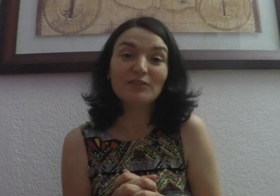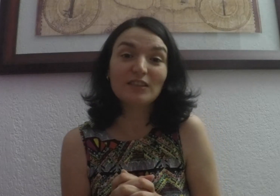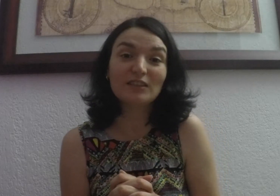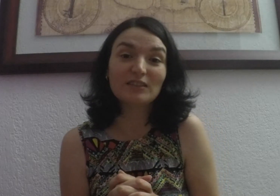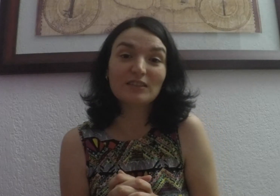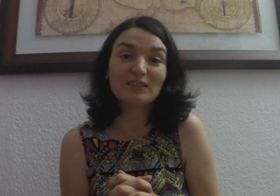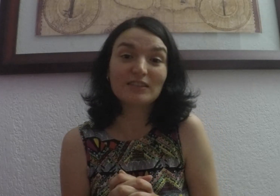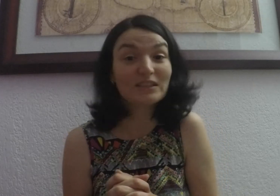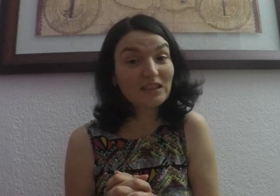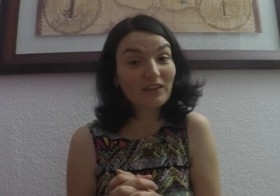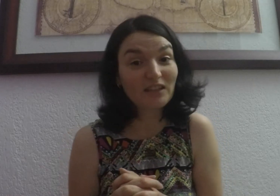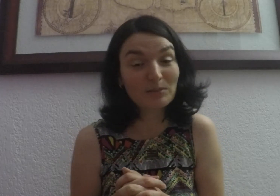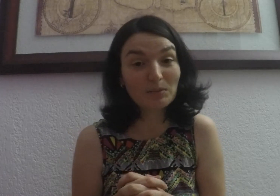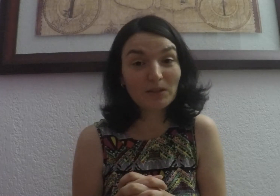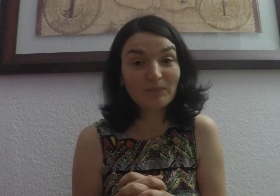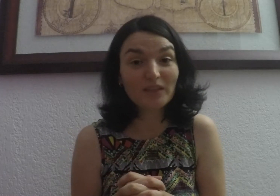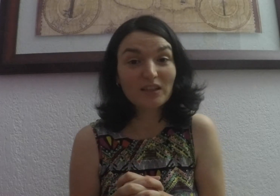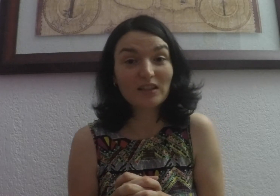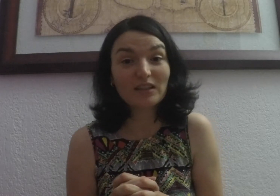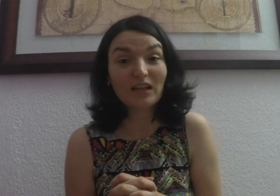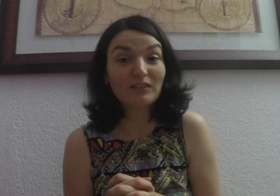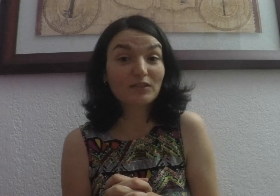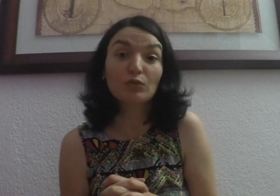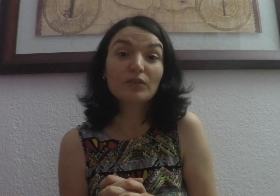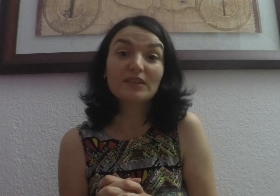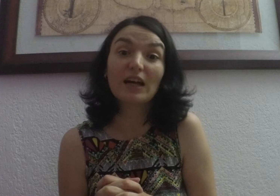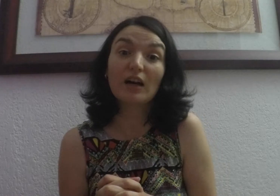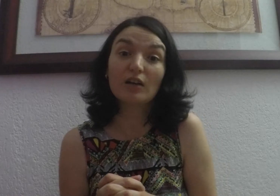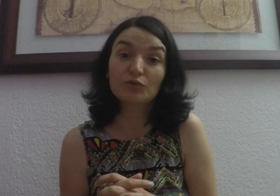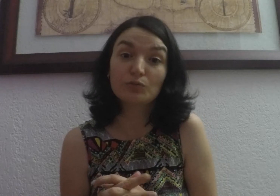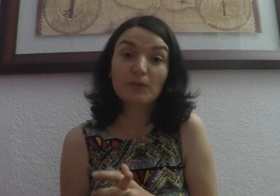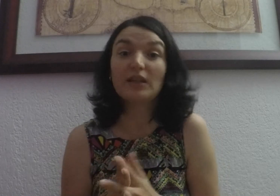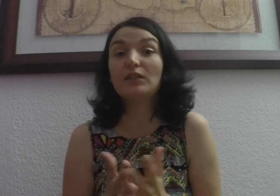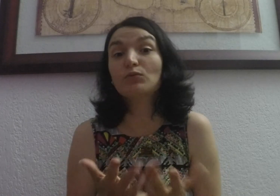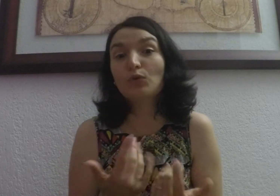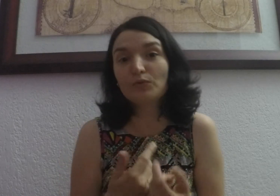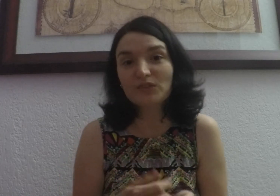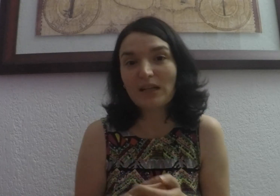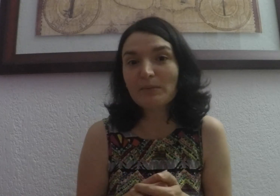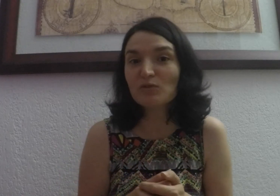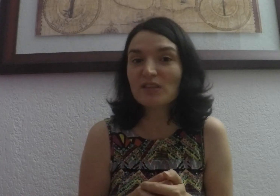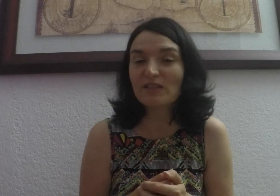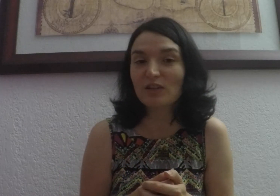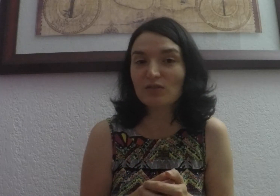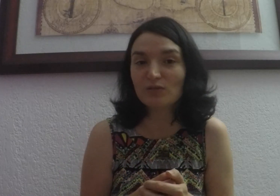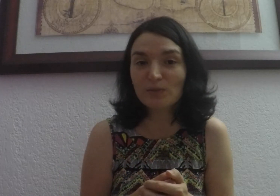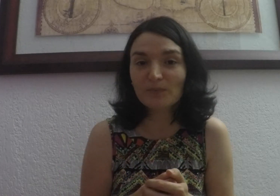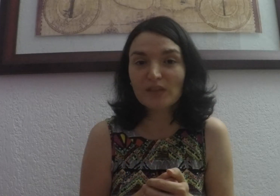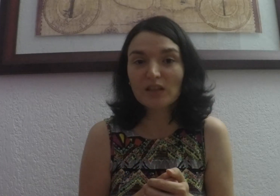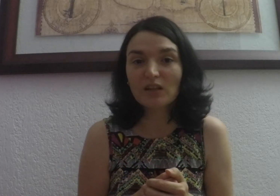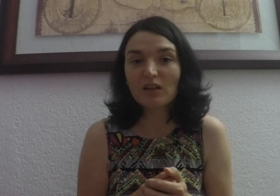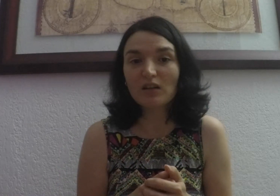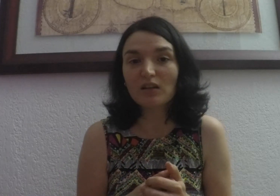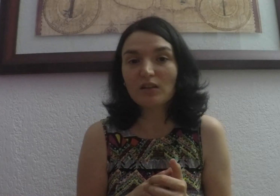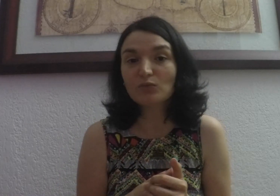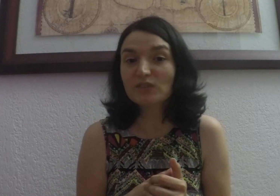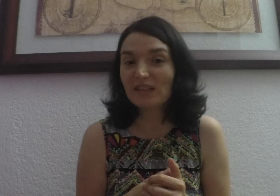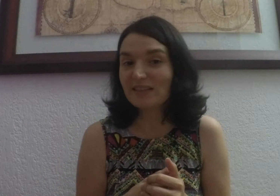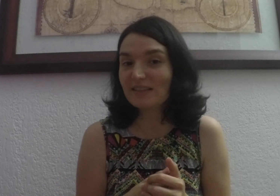avaient signé avec les bébés et qu'elles avaient trouvé ça super et donc refaisaient la même chose avec leurs enfants. Donc c'est vrai que c'est